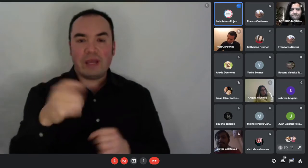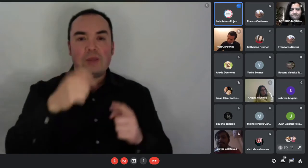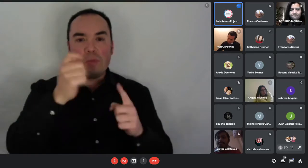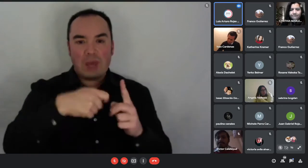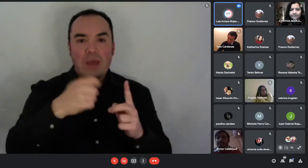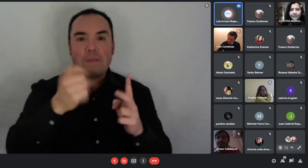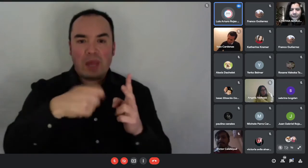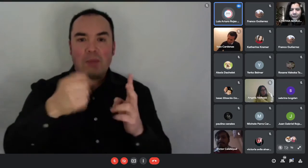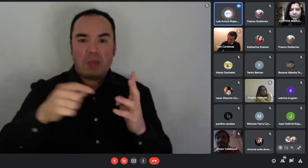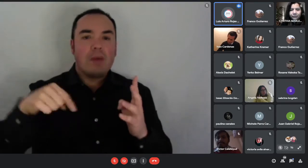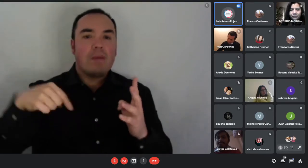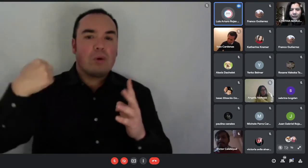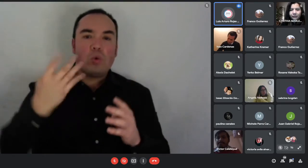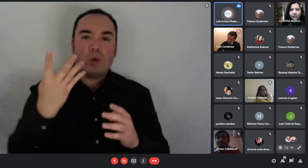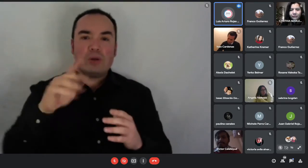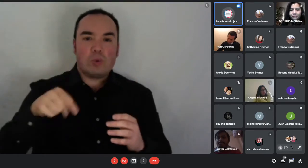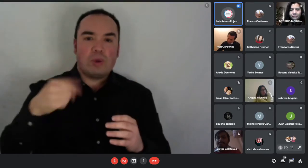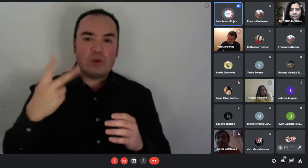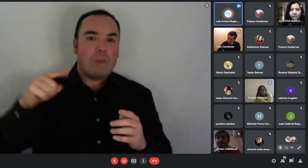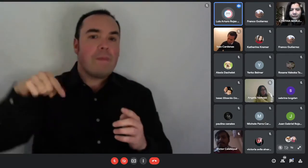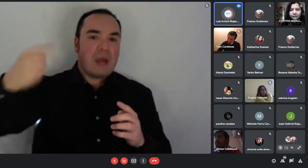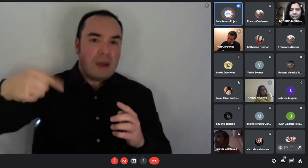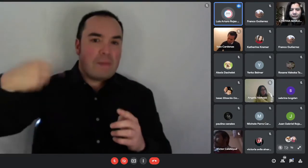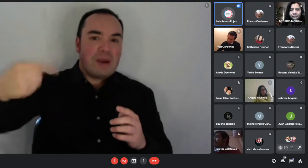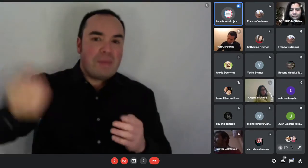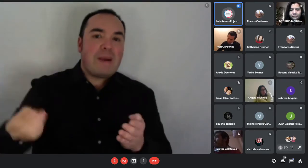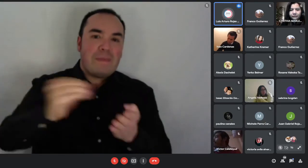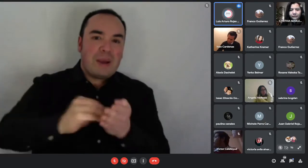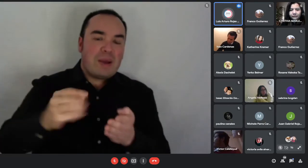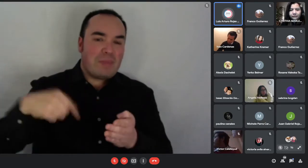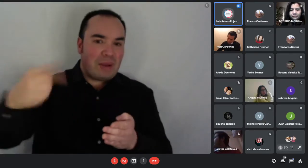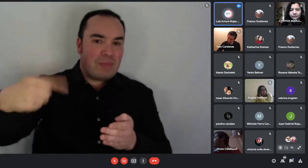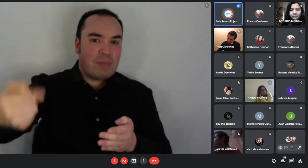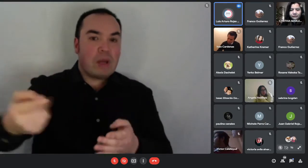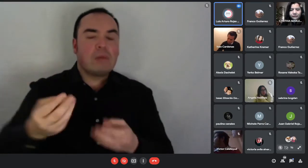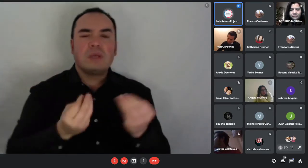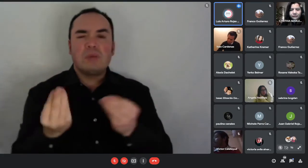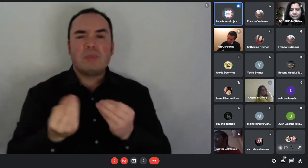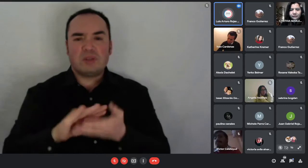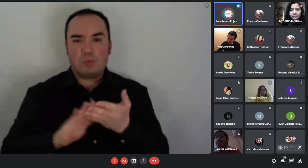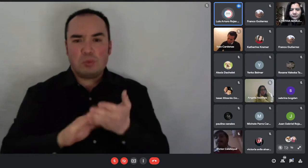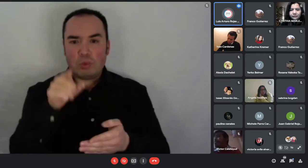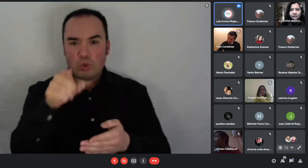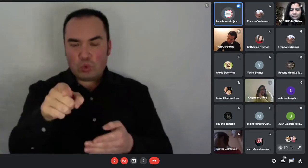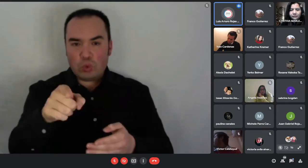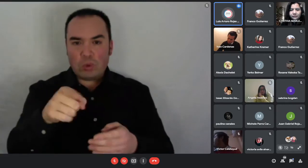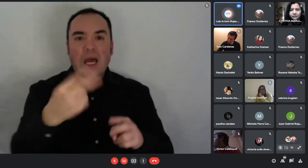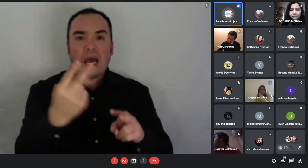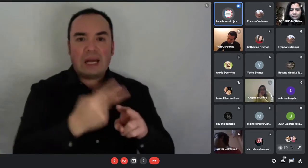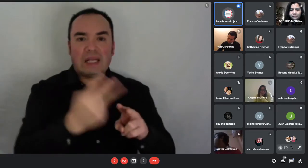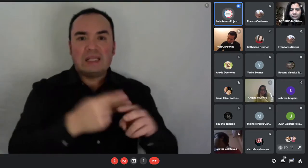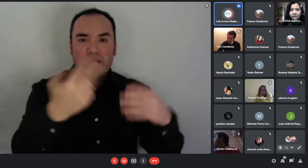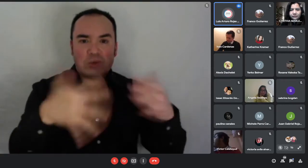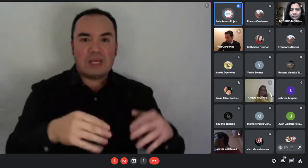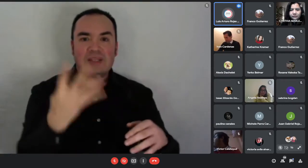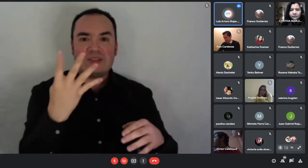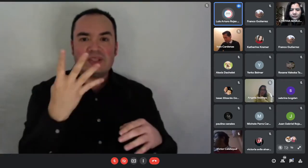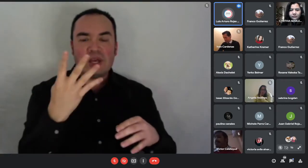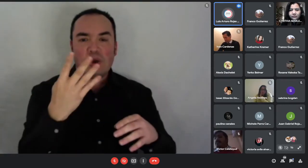está arrendando, lleva 5 meses arrendando y le surge una posibilidad de trabajo en otra región o en otra ciudad o simplemente